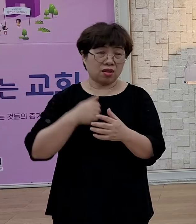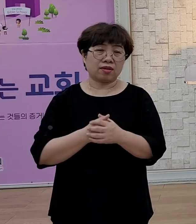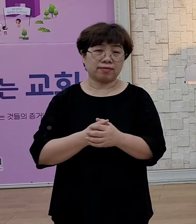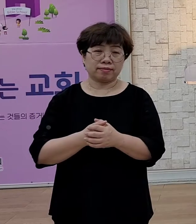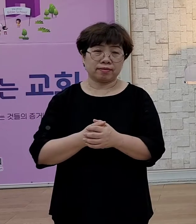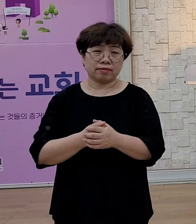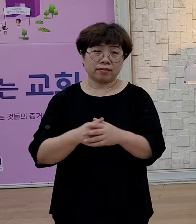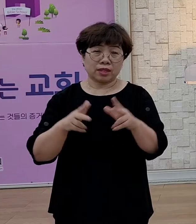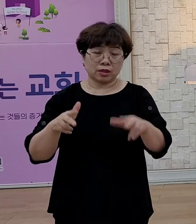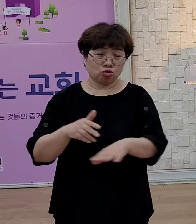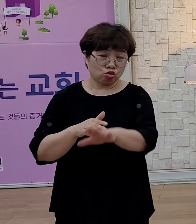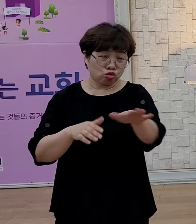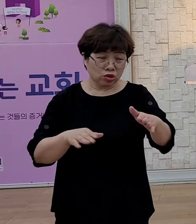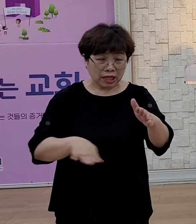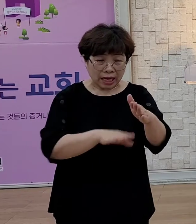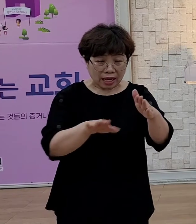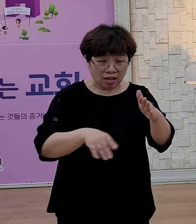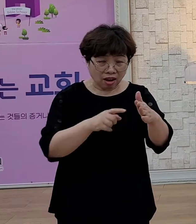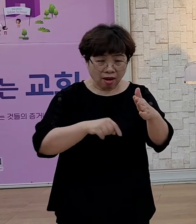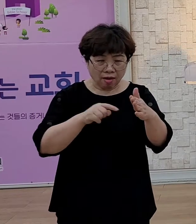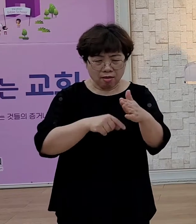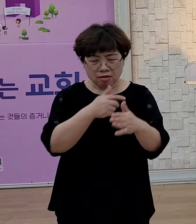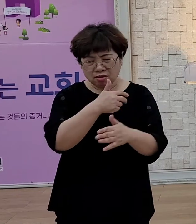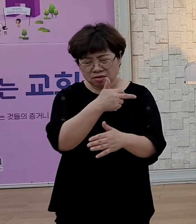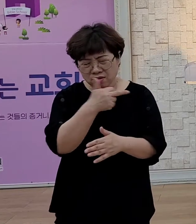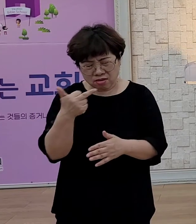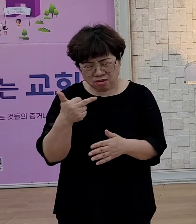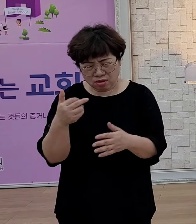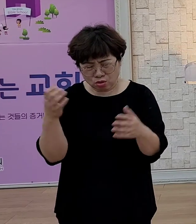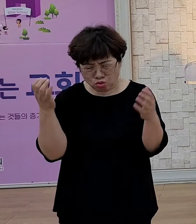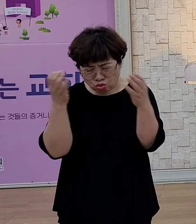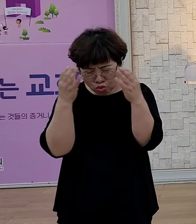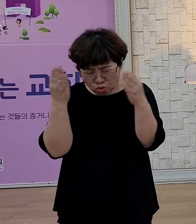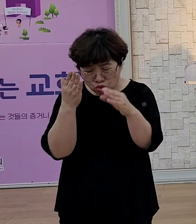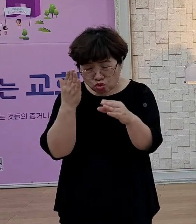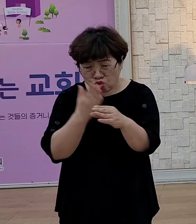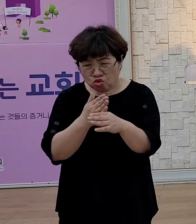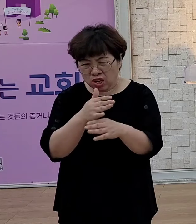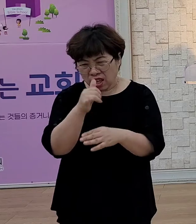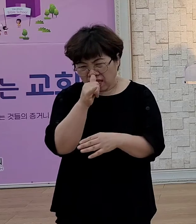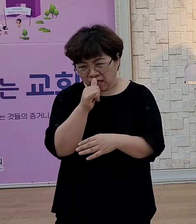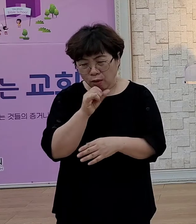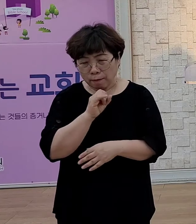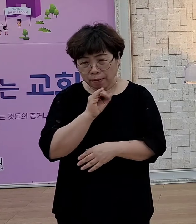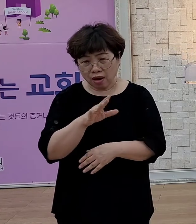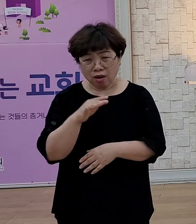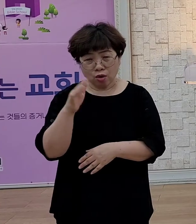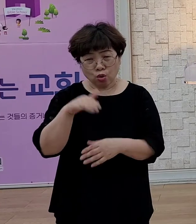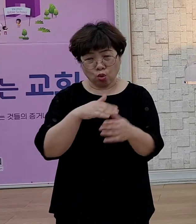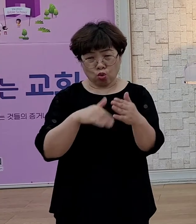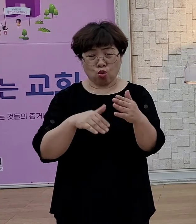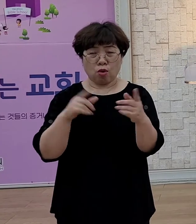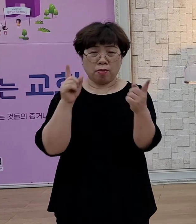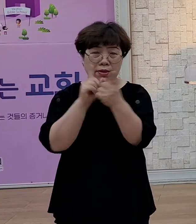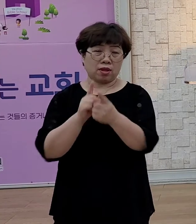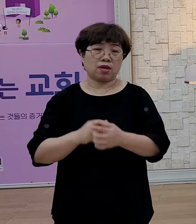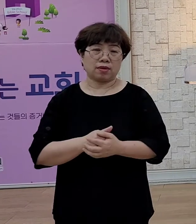지금 우리의 가정에 너무 큰 고통 가운데 있거든요. 그래요. 살다